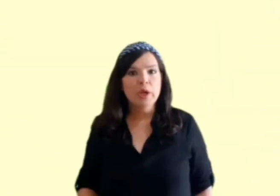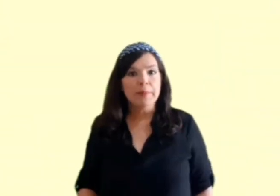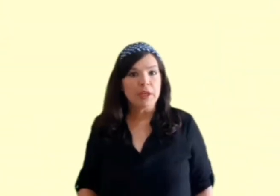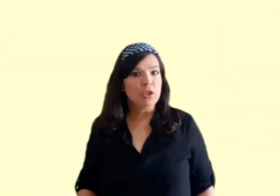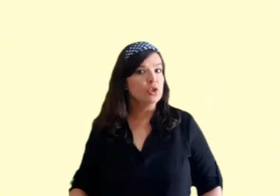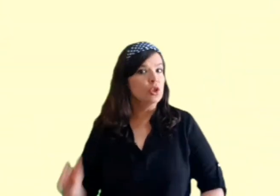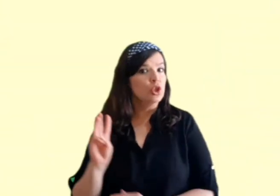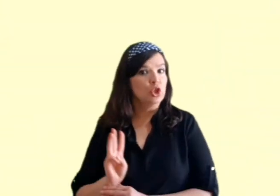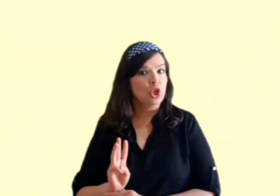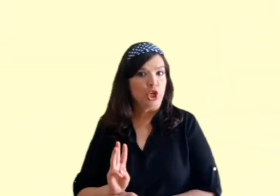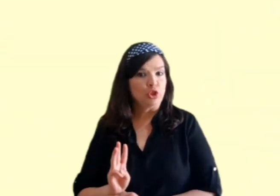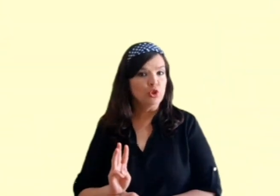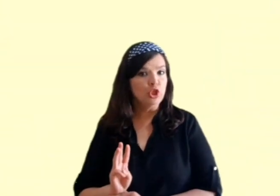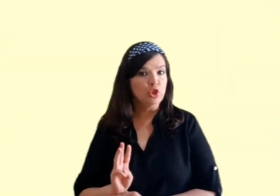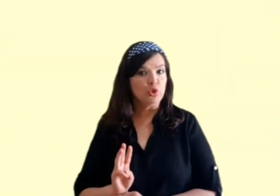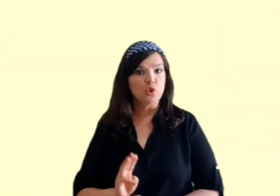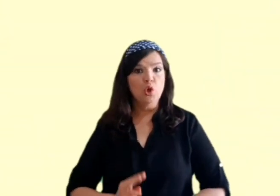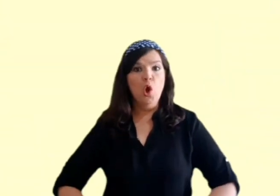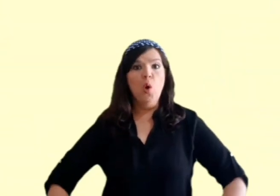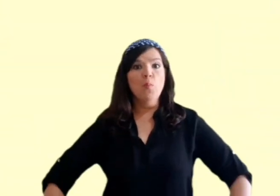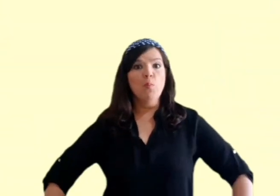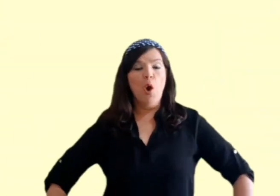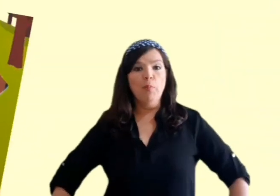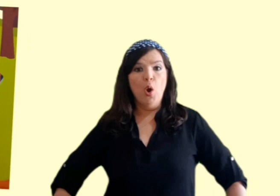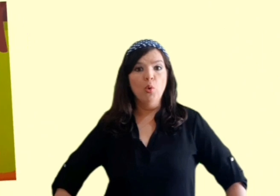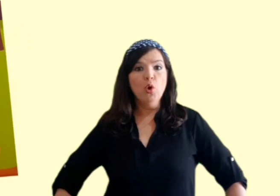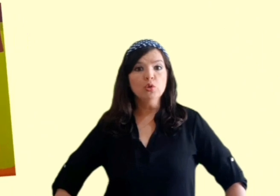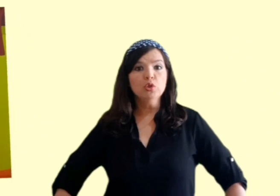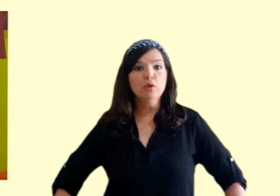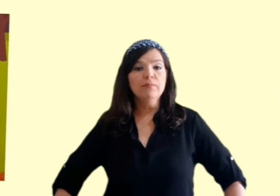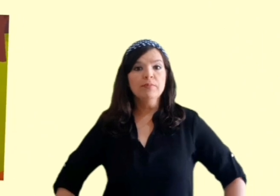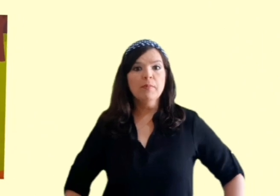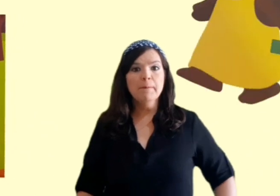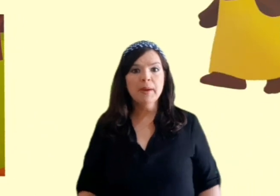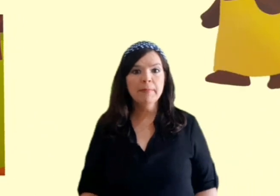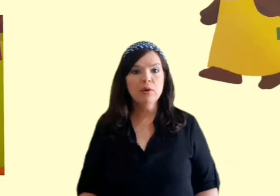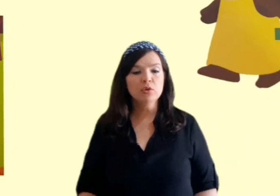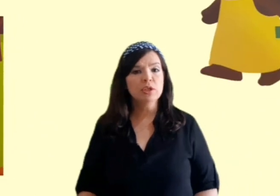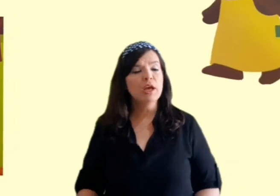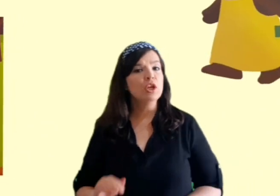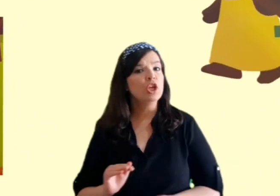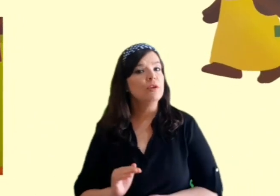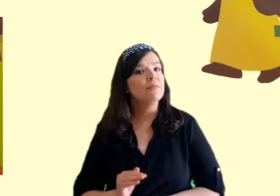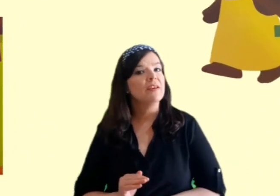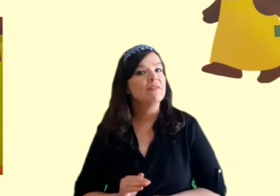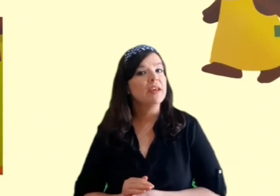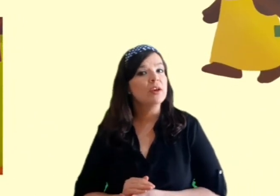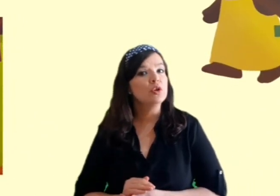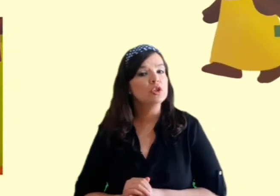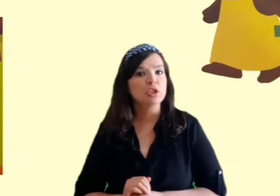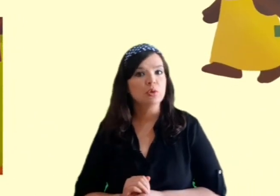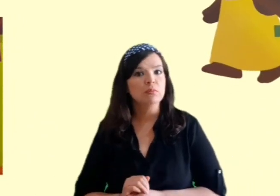Había una vez tres ositos: Papá Oso, Mamá Osa y